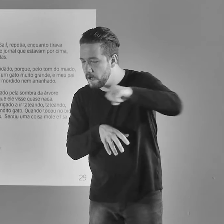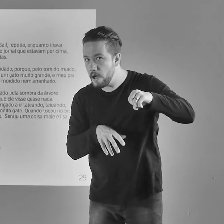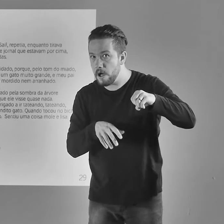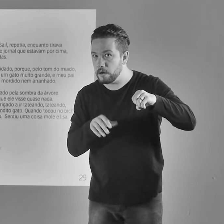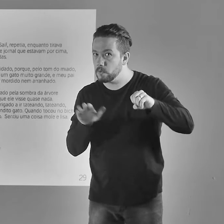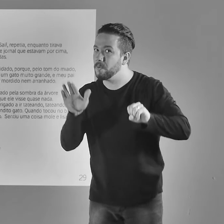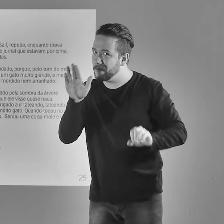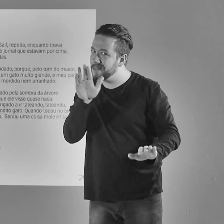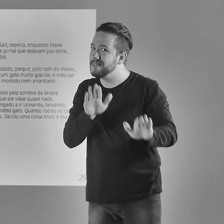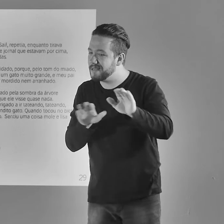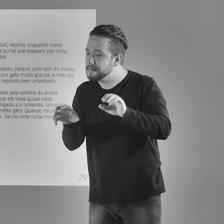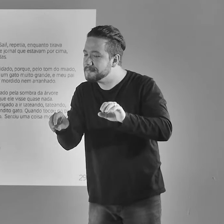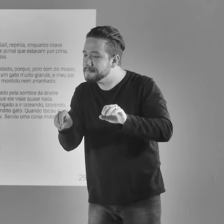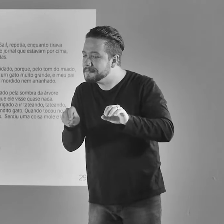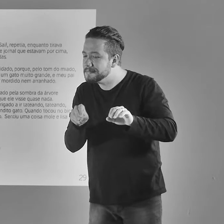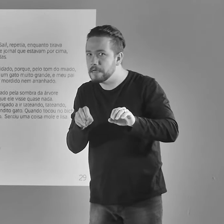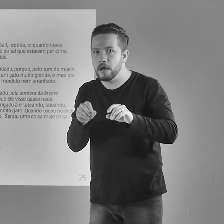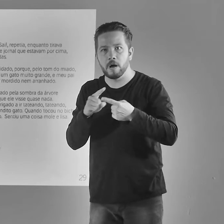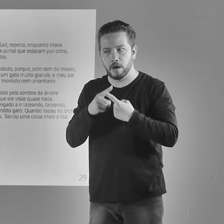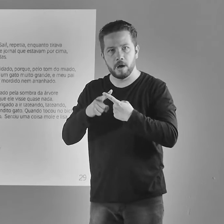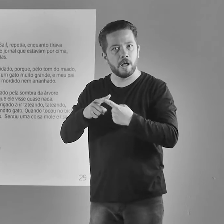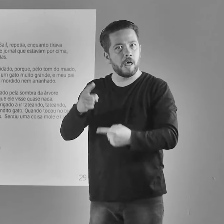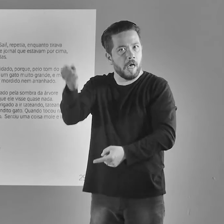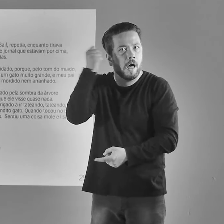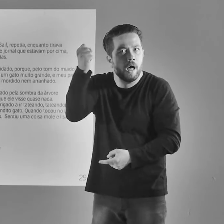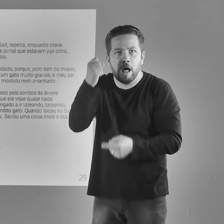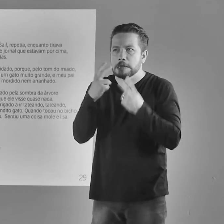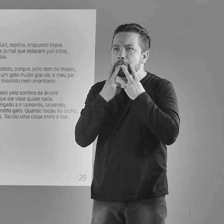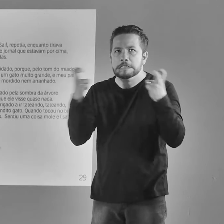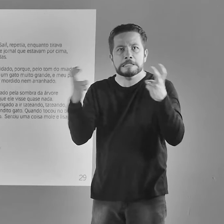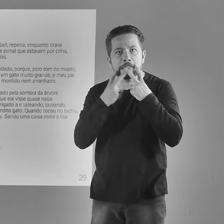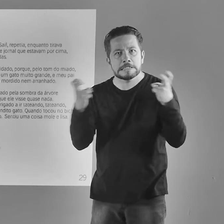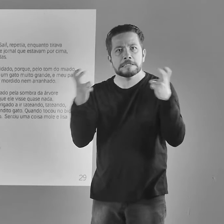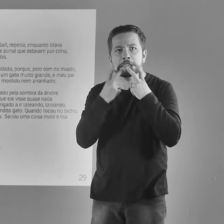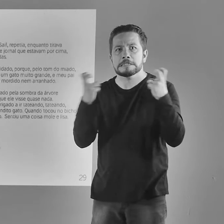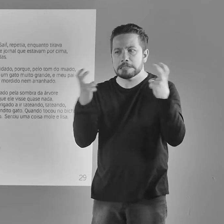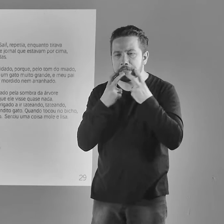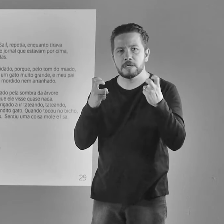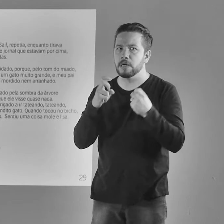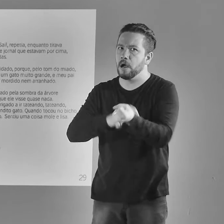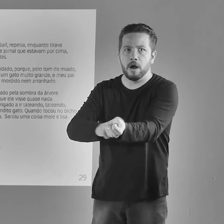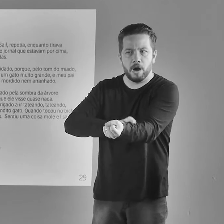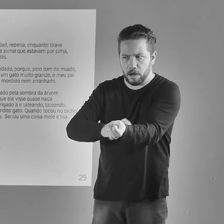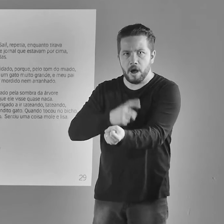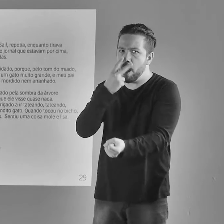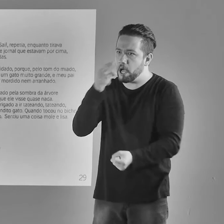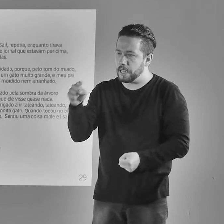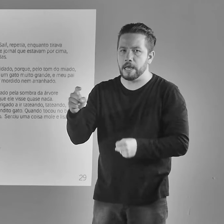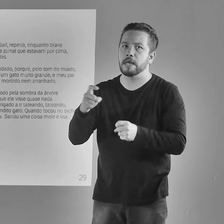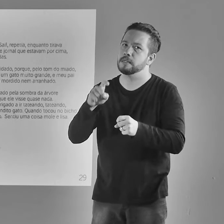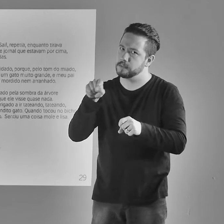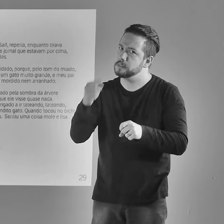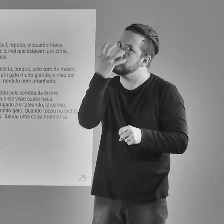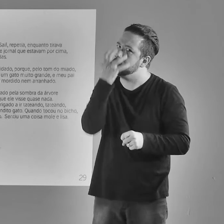Mexia com cuidado, pois pelo tom do miado, haveria de ser um gato muito grande.